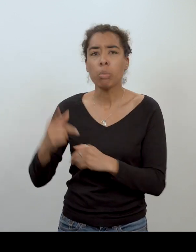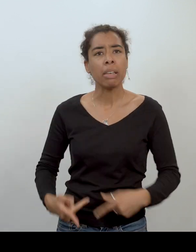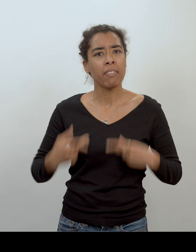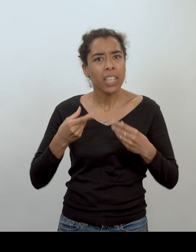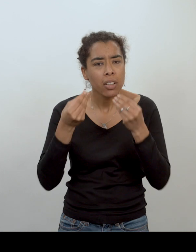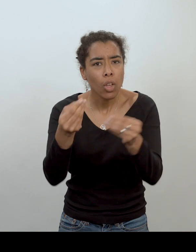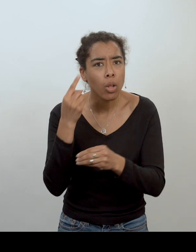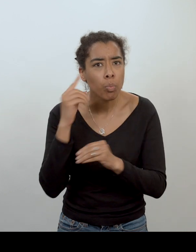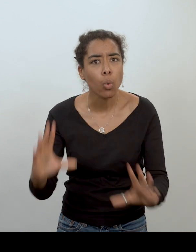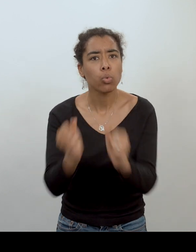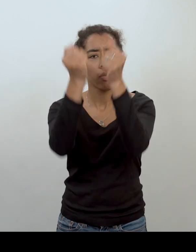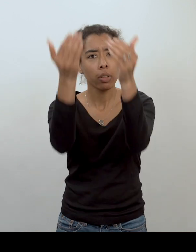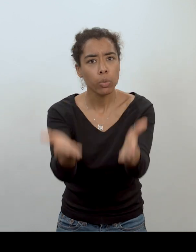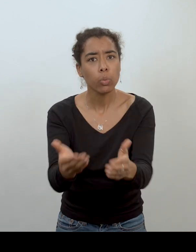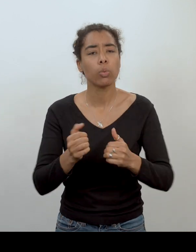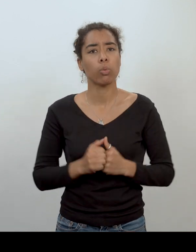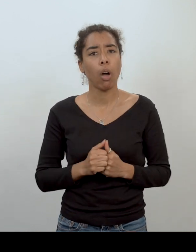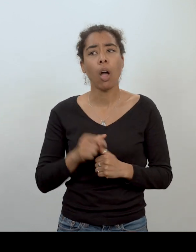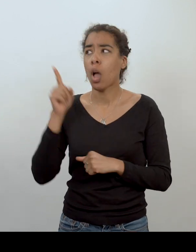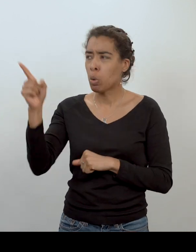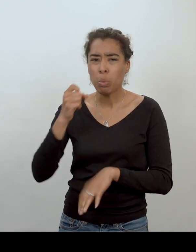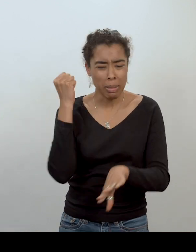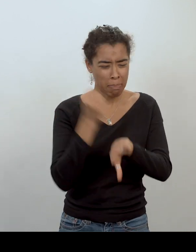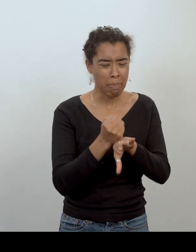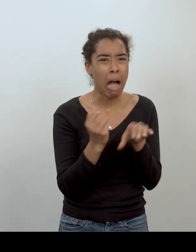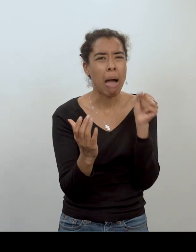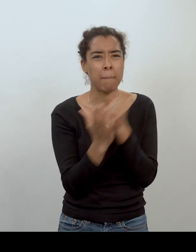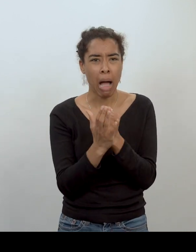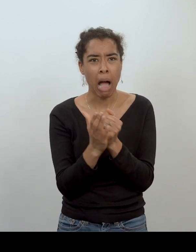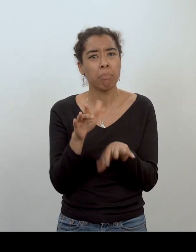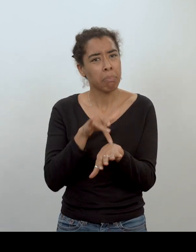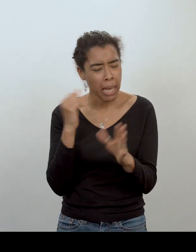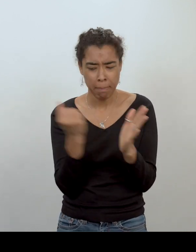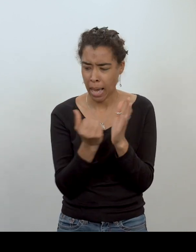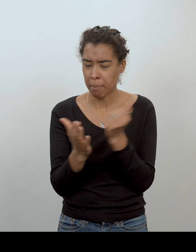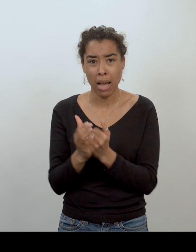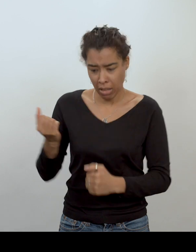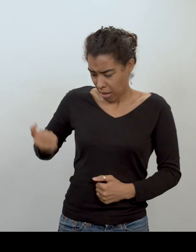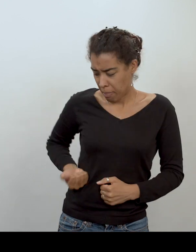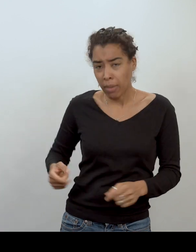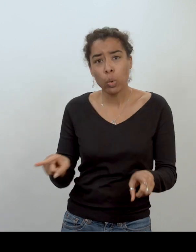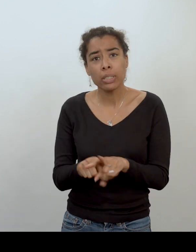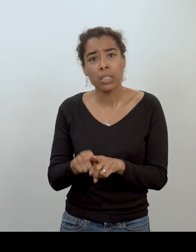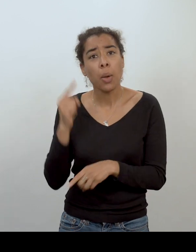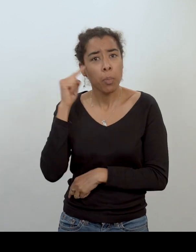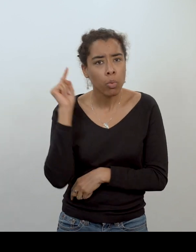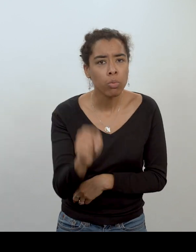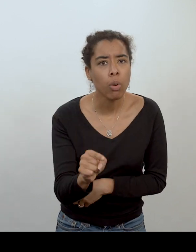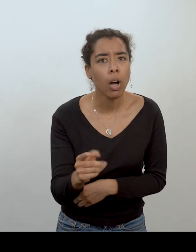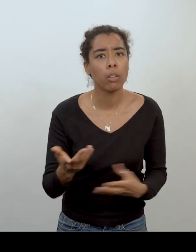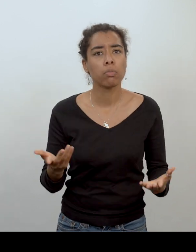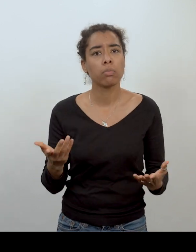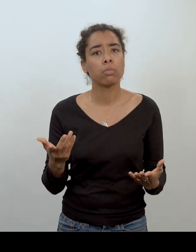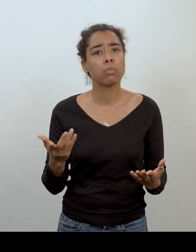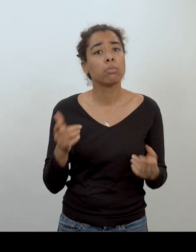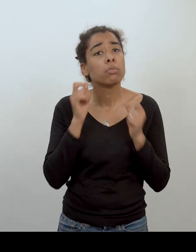qui a donné sa vie pour toi, lui qui a eu de nombreuses cicatrices à ses mains, à ses pieds et à son côté à